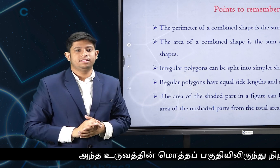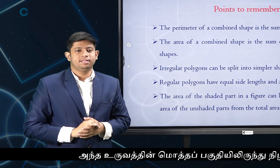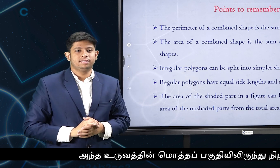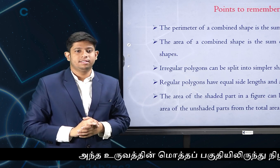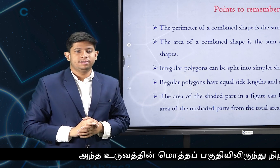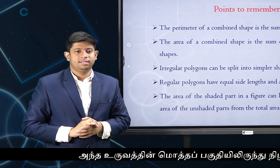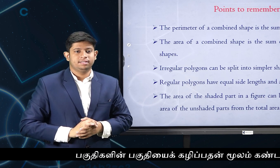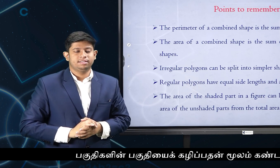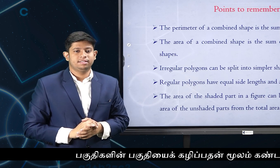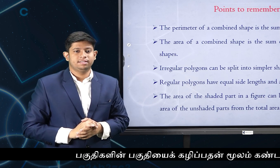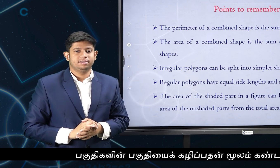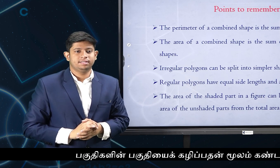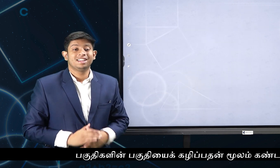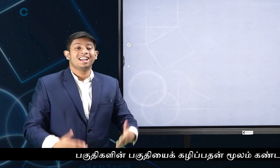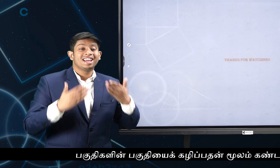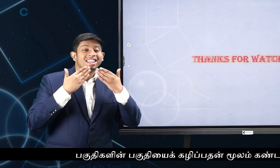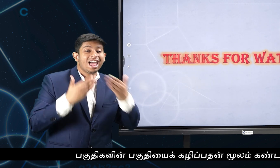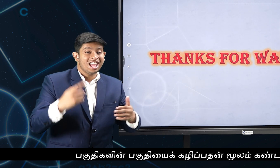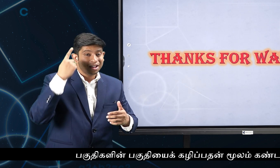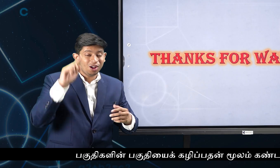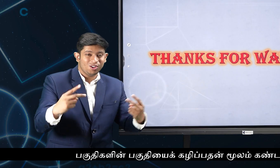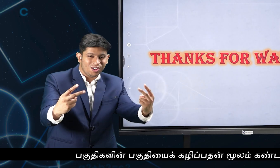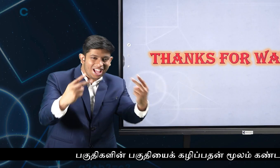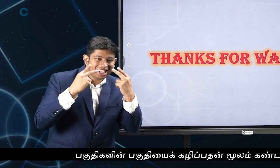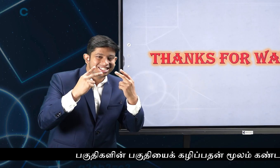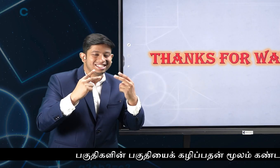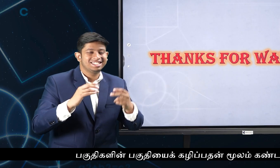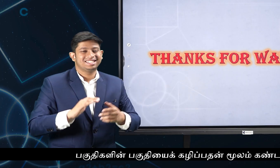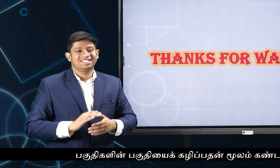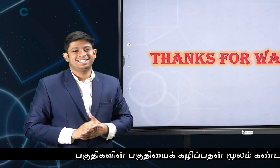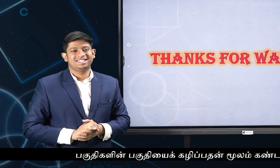நிழலாடாத பகுதிகளின் பகுதியை கழிப்பதன் மூலம் கண்டறியலாம்.